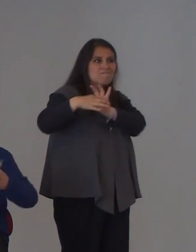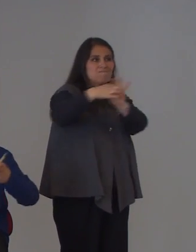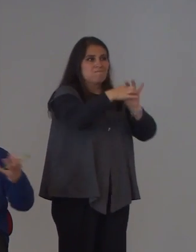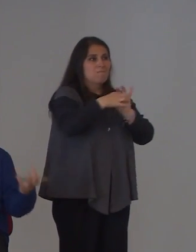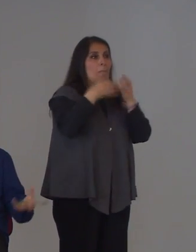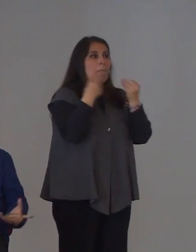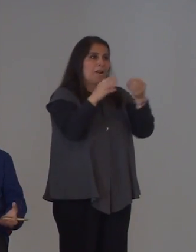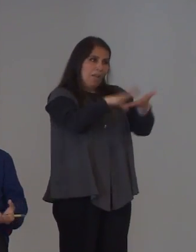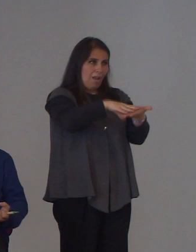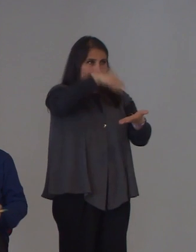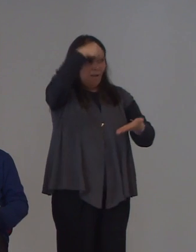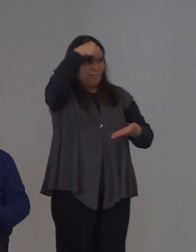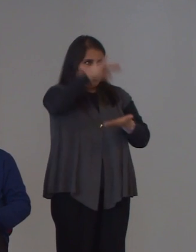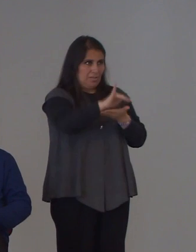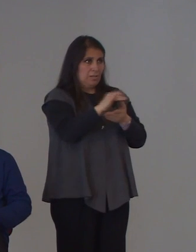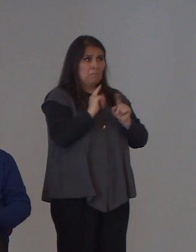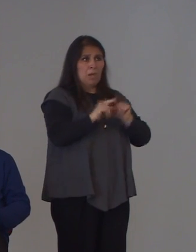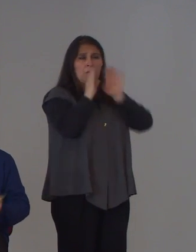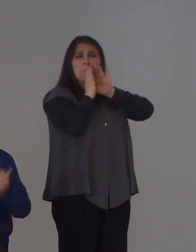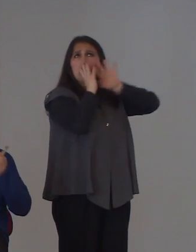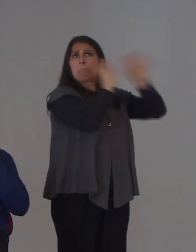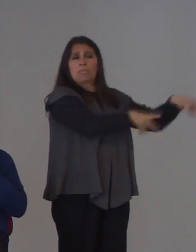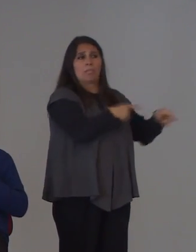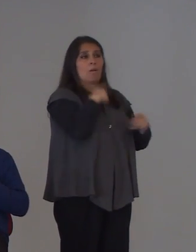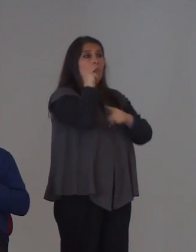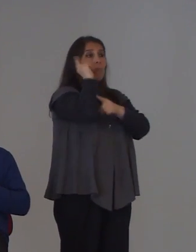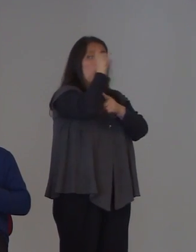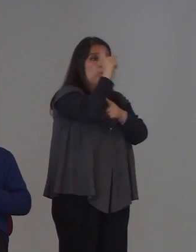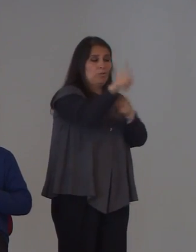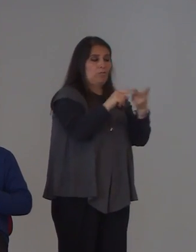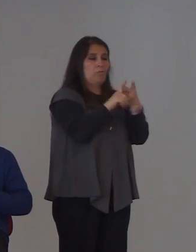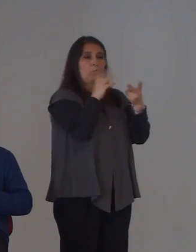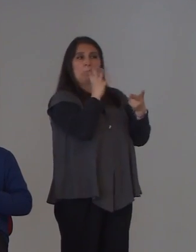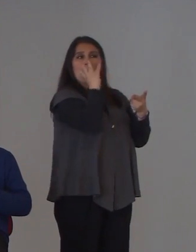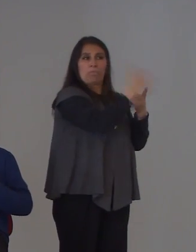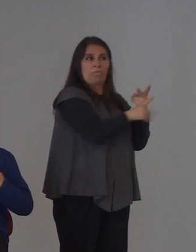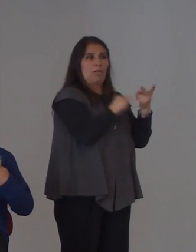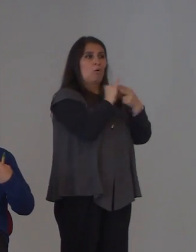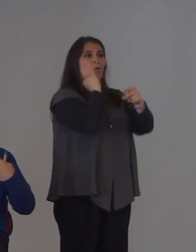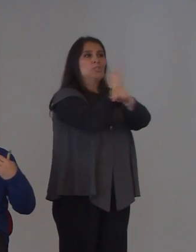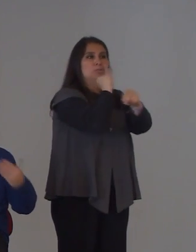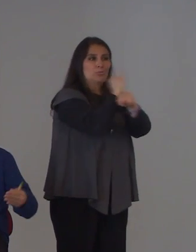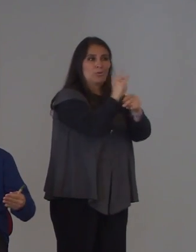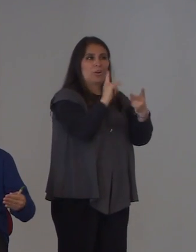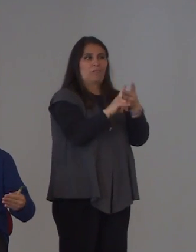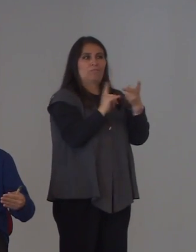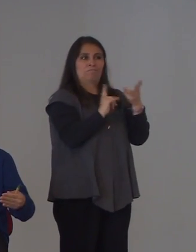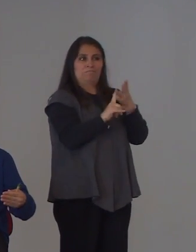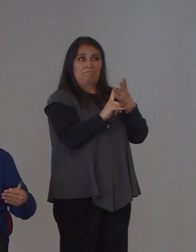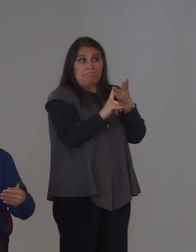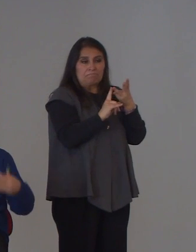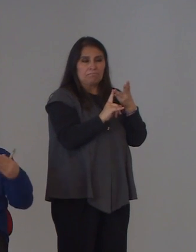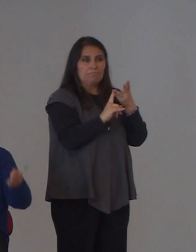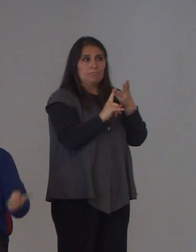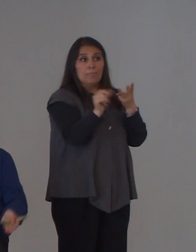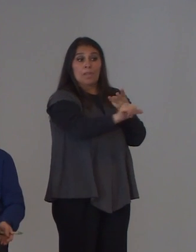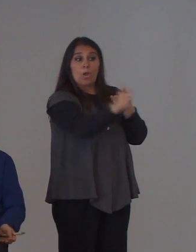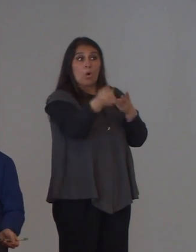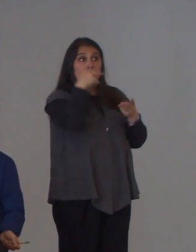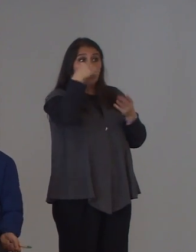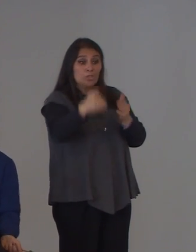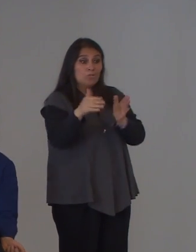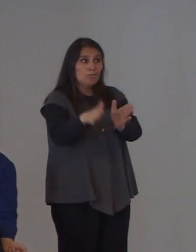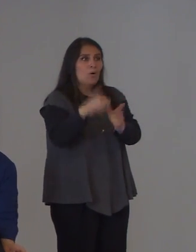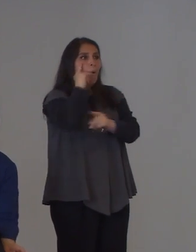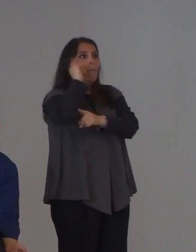aprendente, pero se omite el marco político, el marco institucional. Creo que hay otro niño más, que es el niño de las